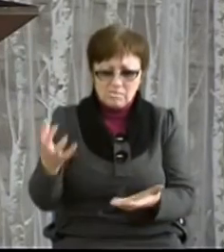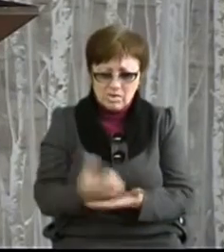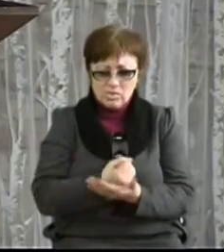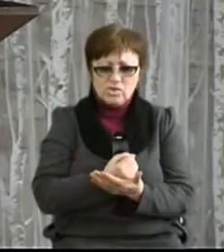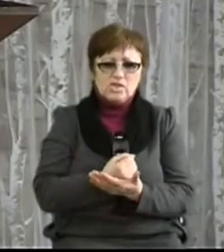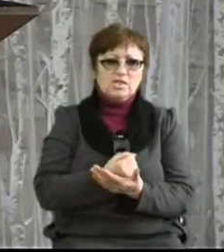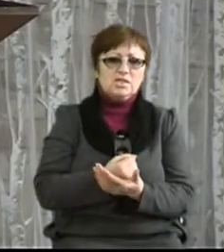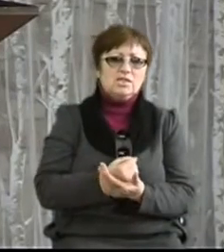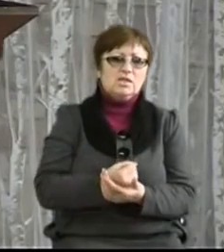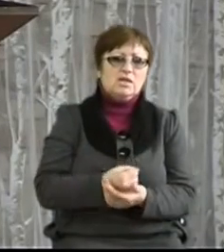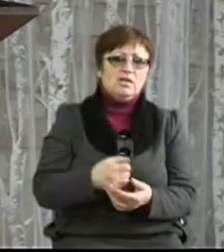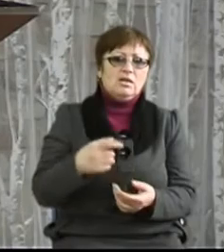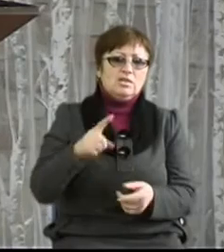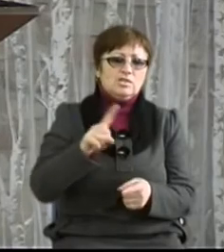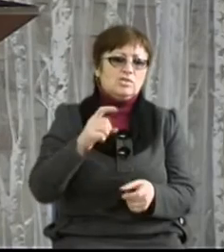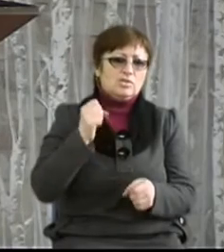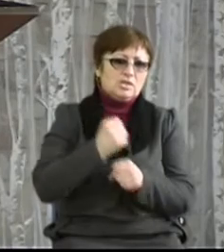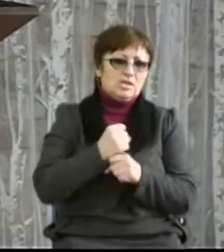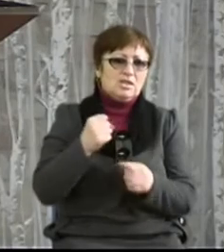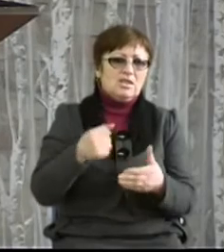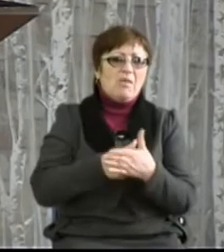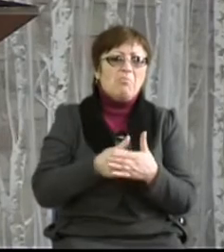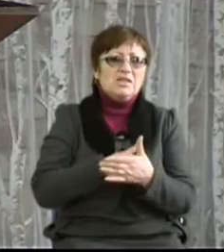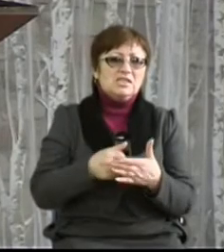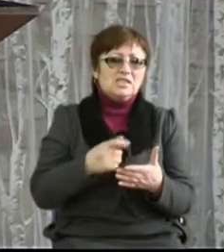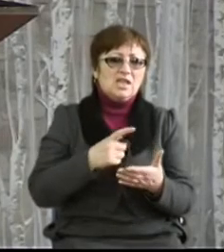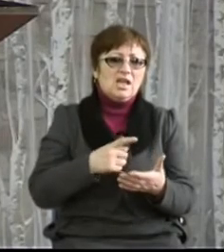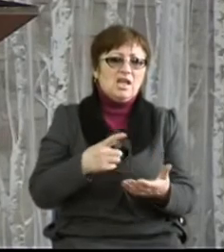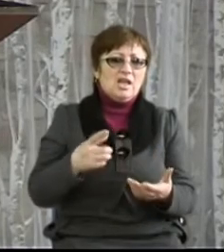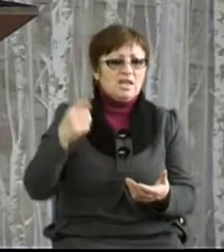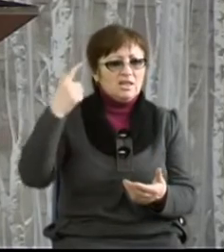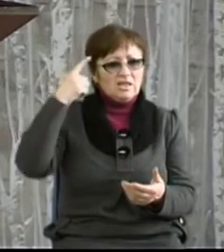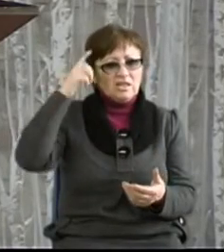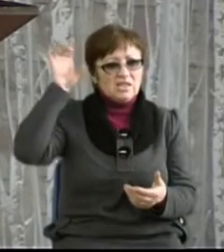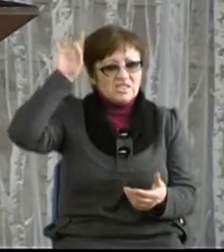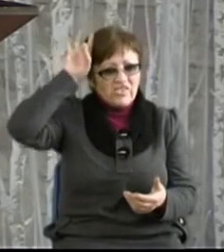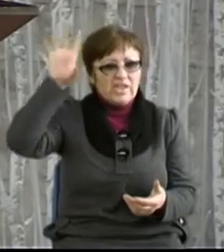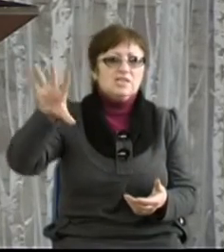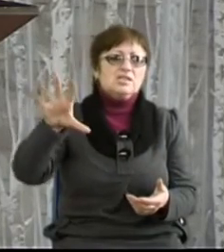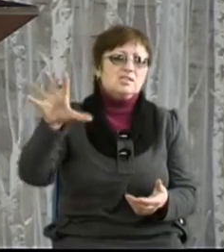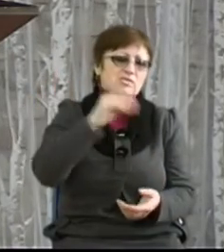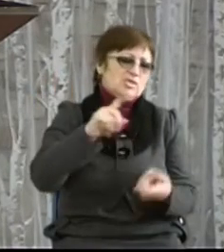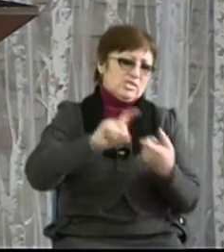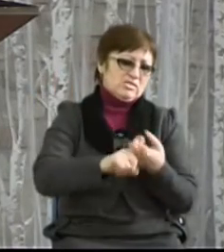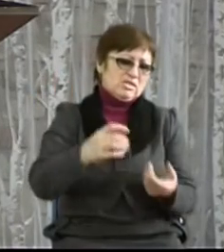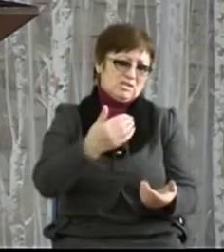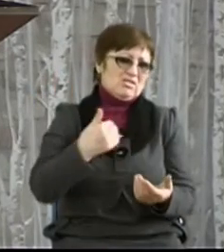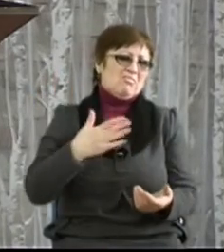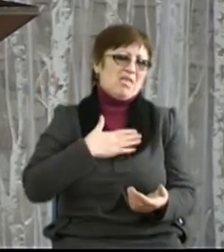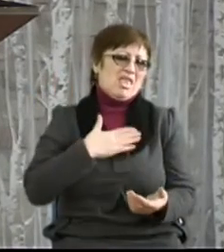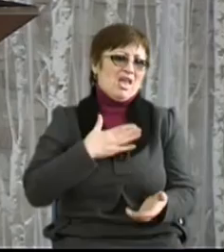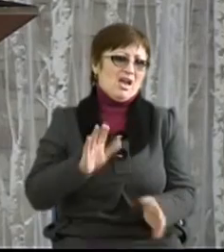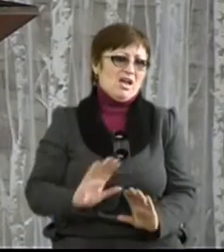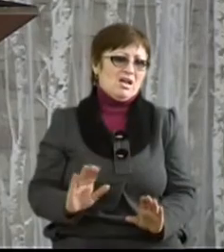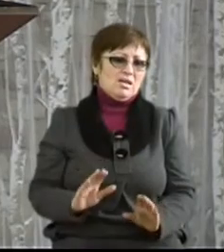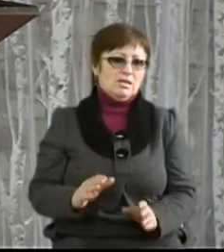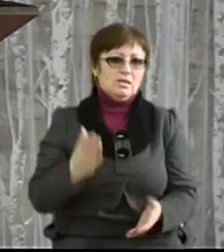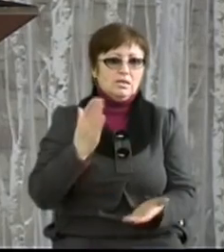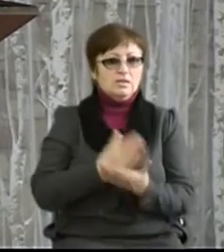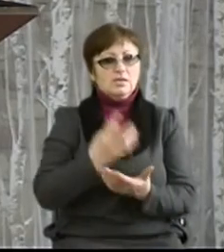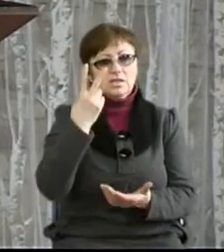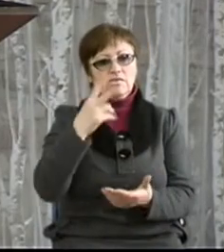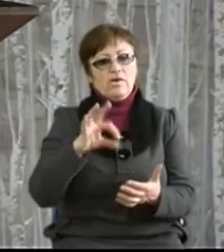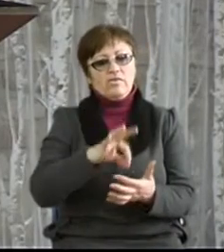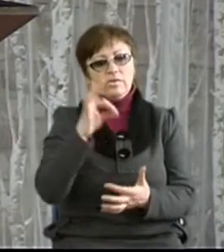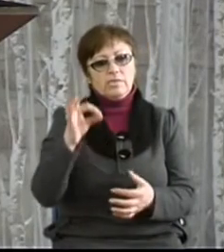то-то или другое что-то, добиться известности, и все зависит только от меня самого. И то есть просто у человека два